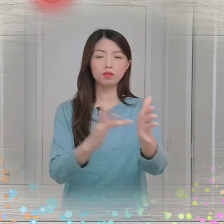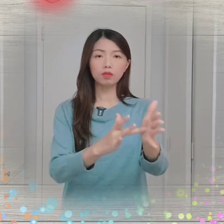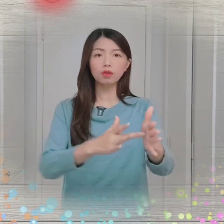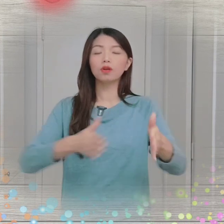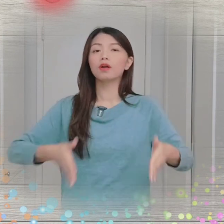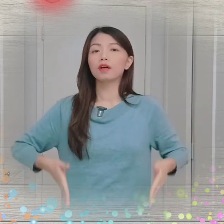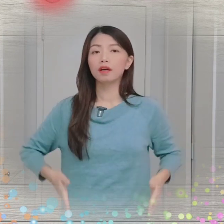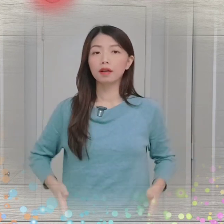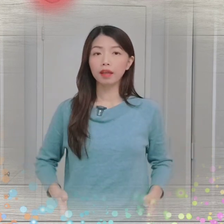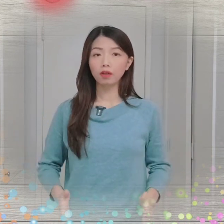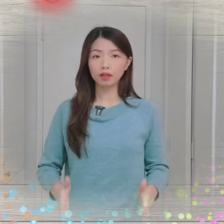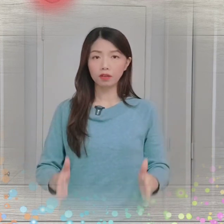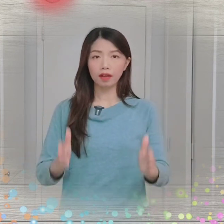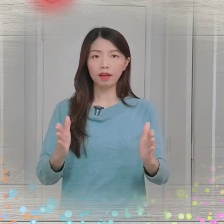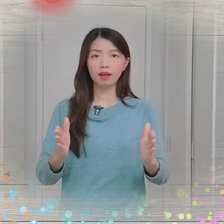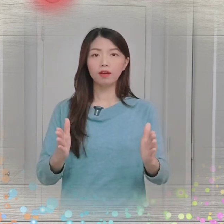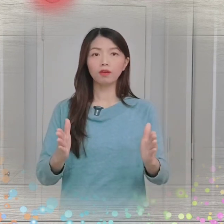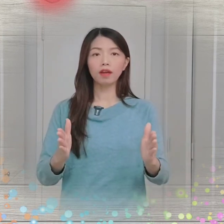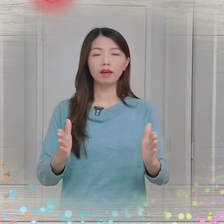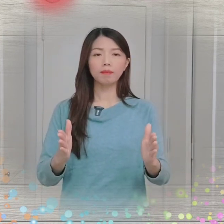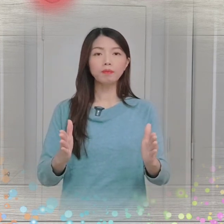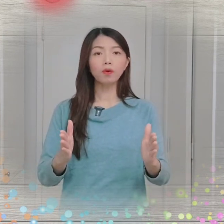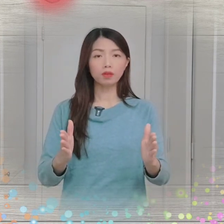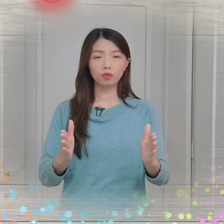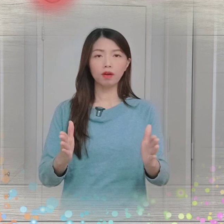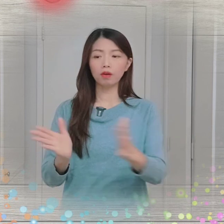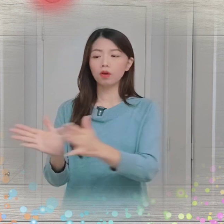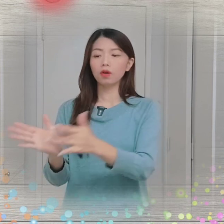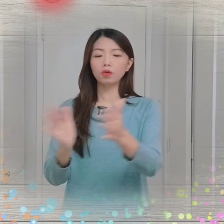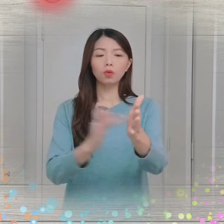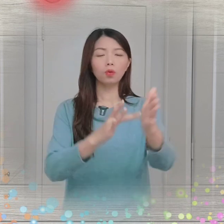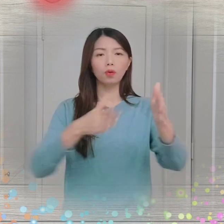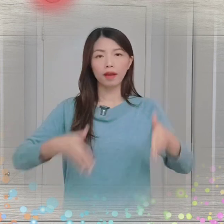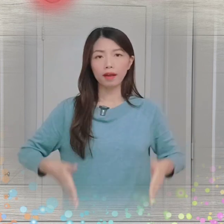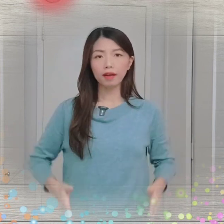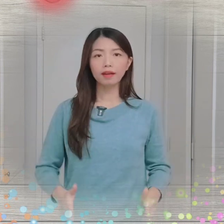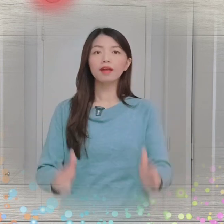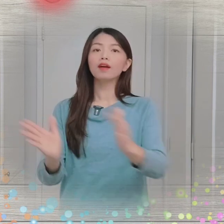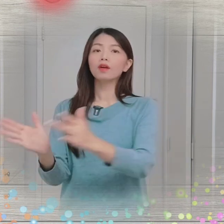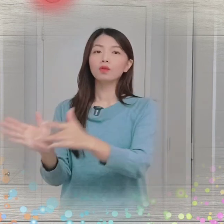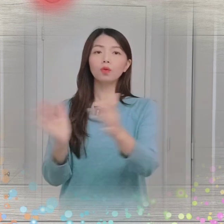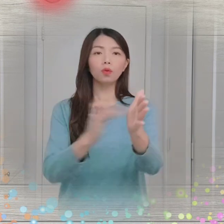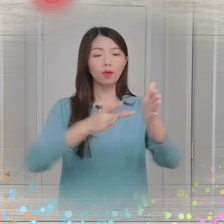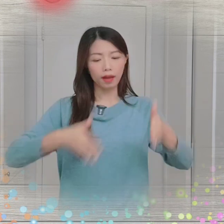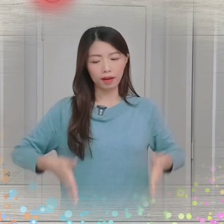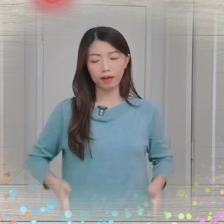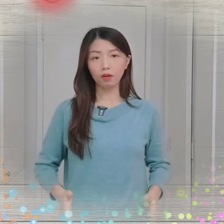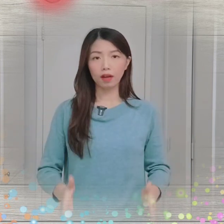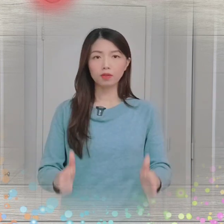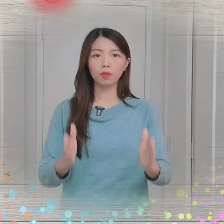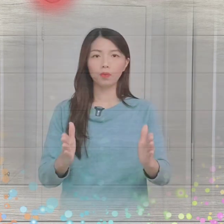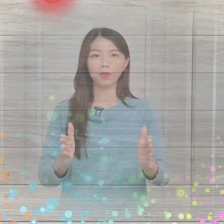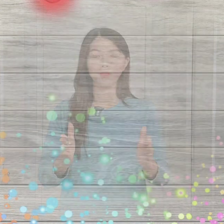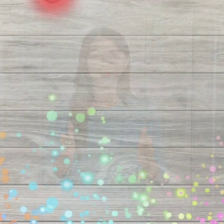그래서 예수 태어나셨네 이렇게 반복하셔도 돼요. 노엘 노엘